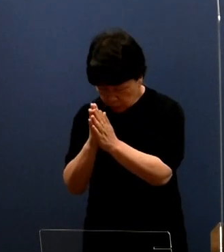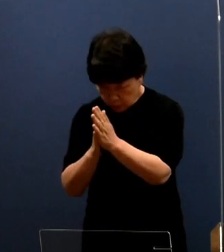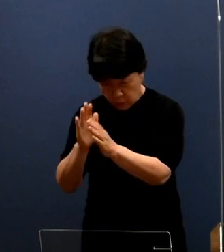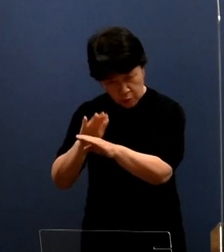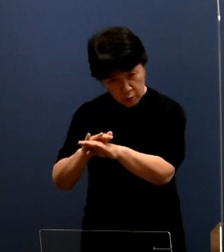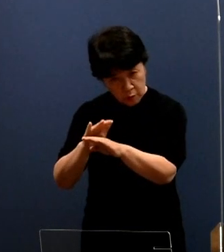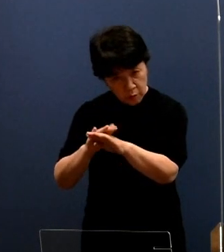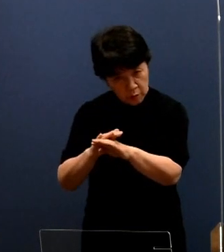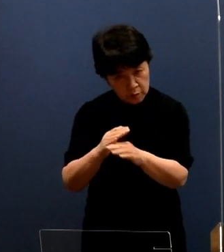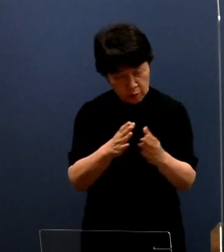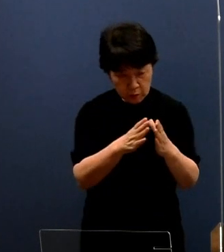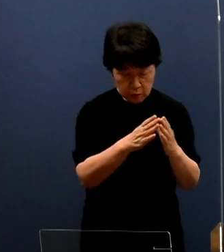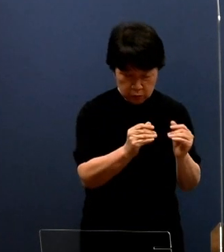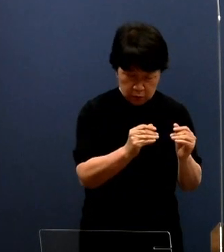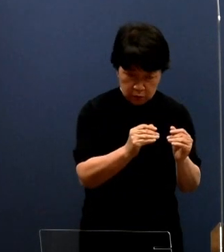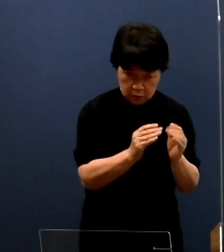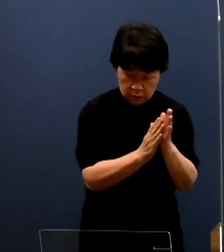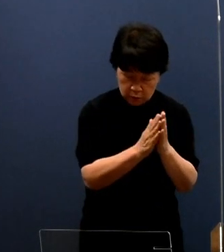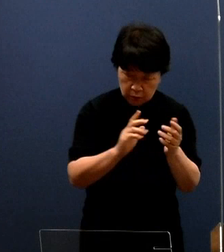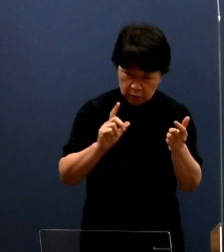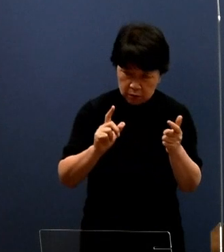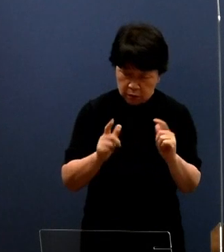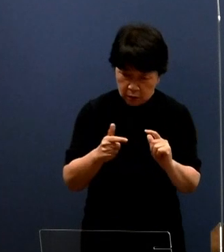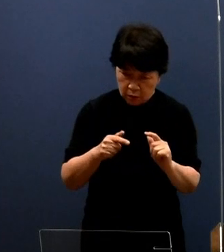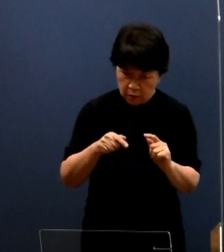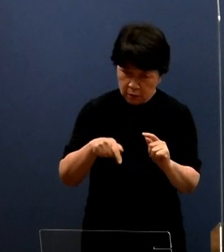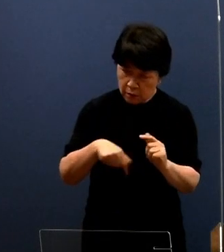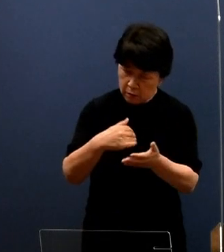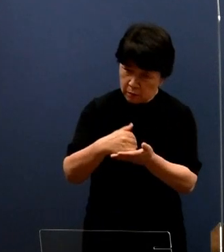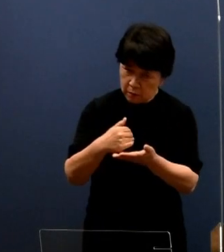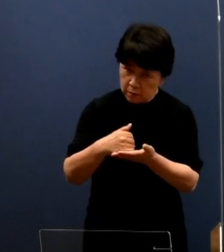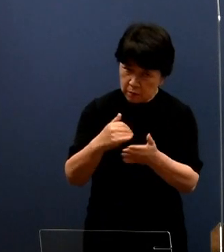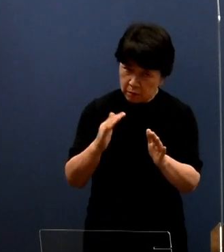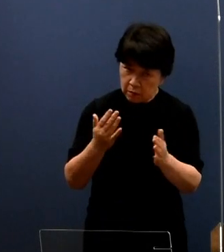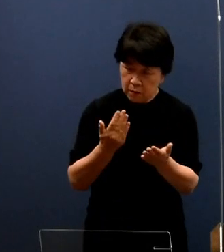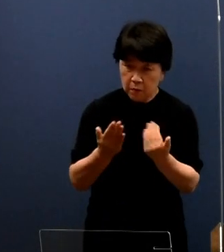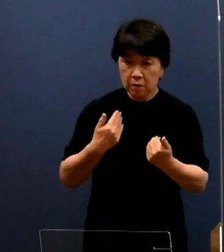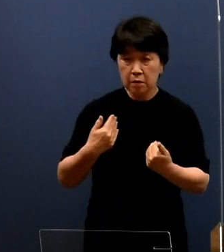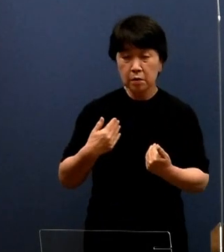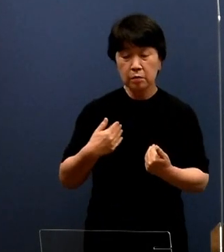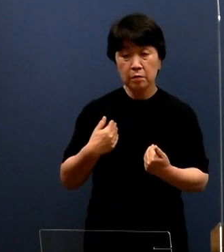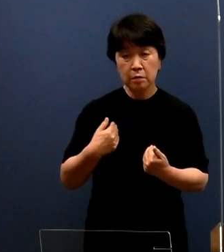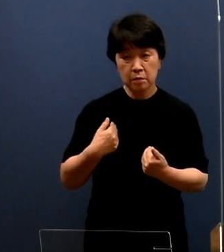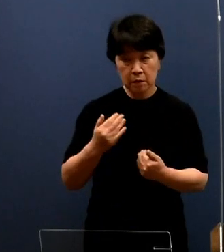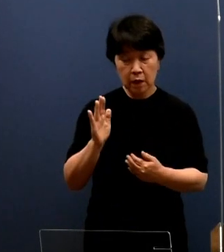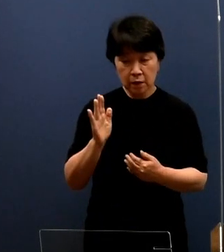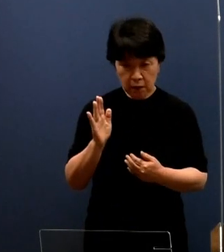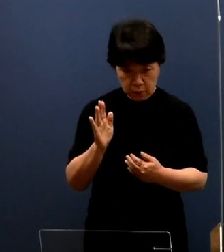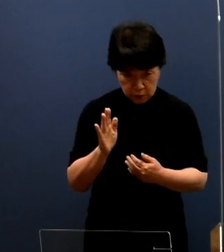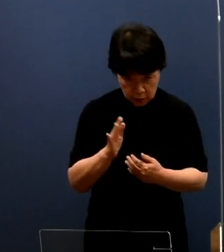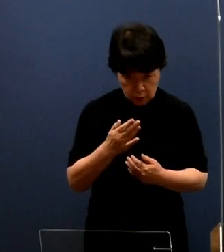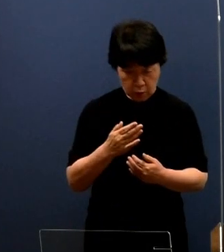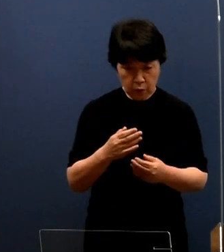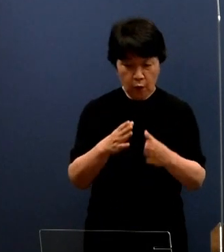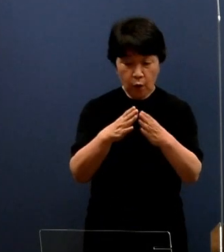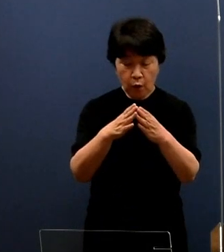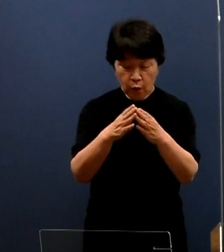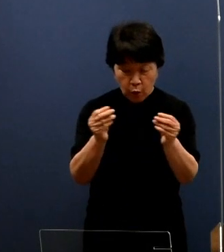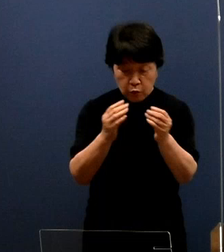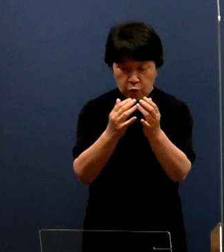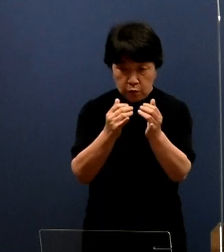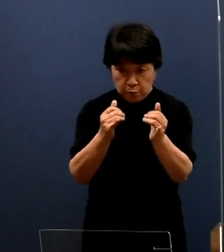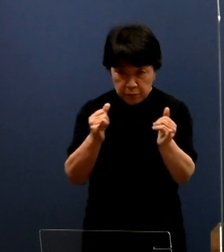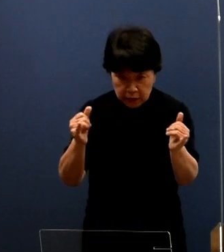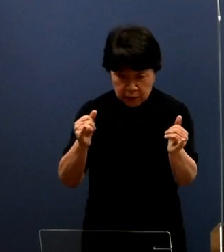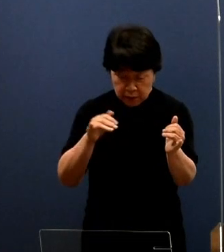あまりちゃんと説明がされてないのでよく分かりませんけれども、少なくとも国民に対して、国民